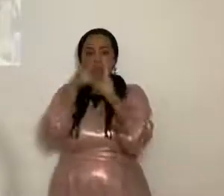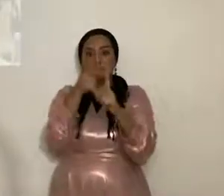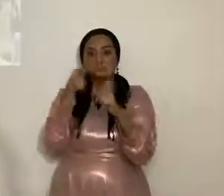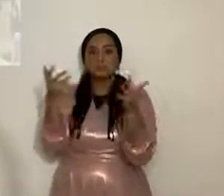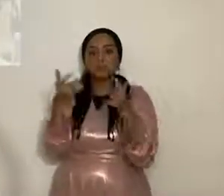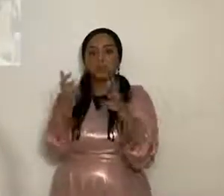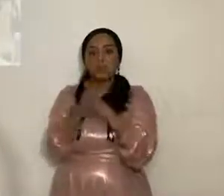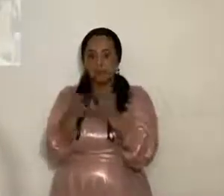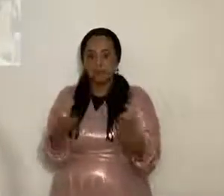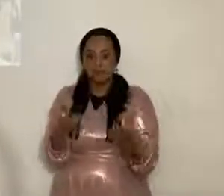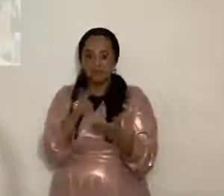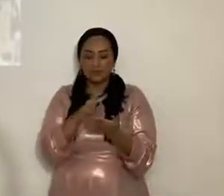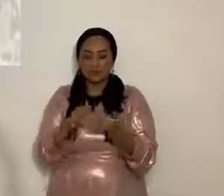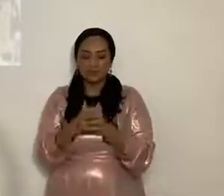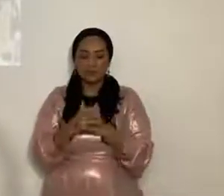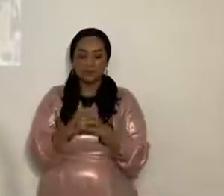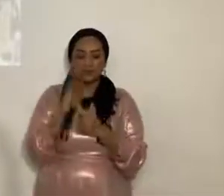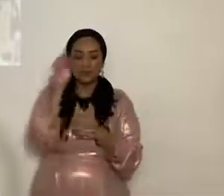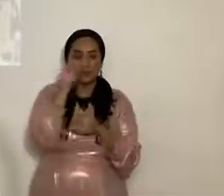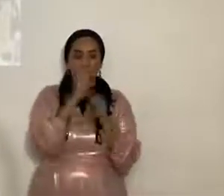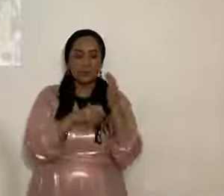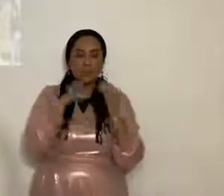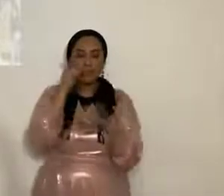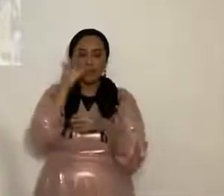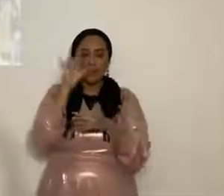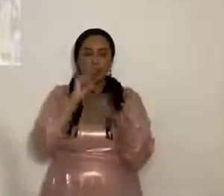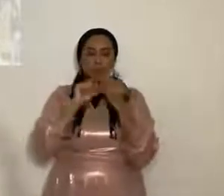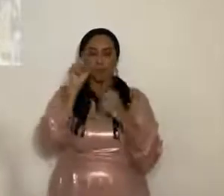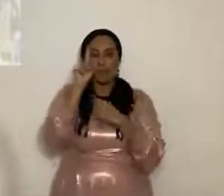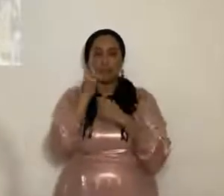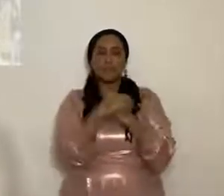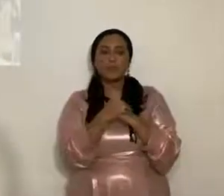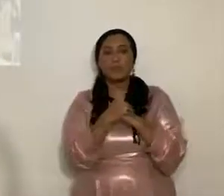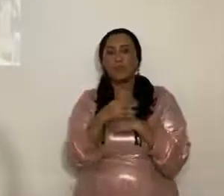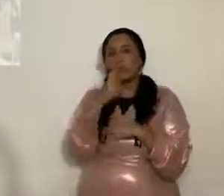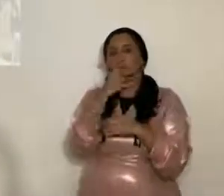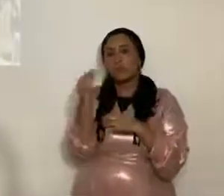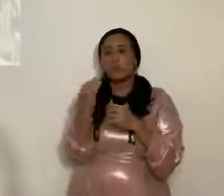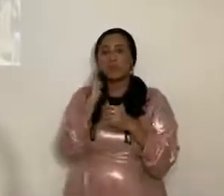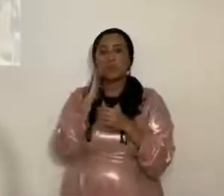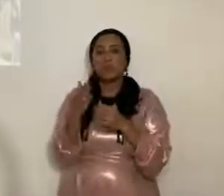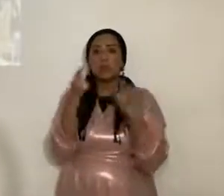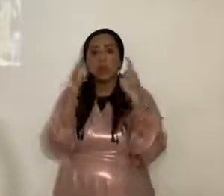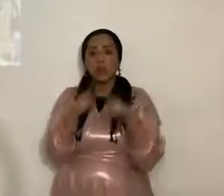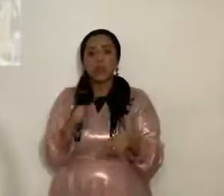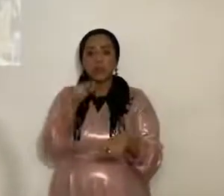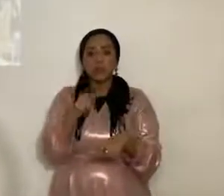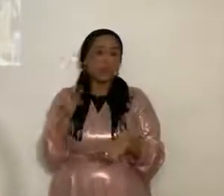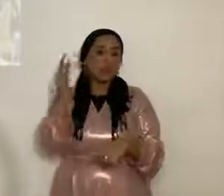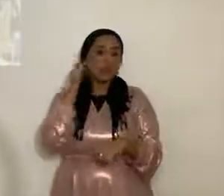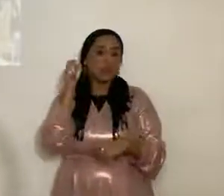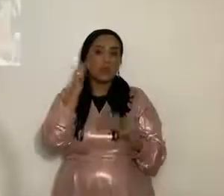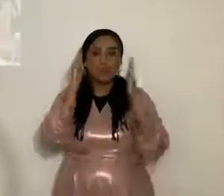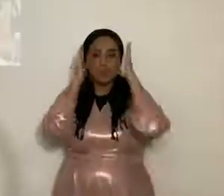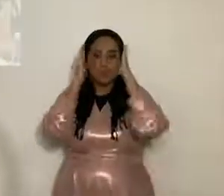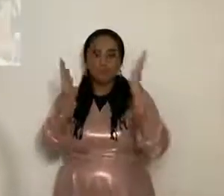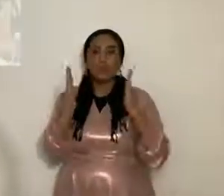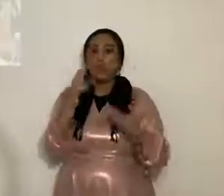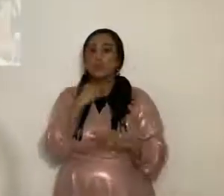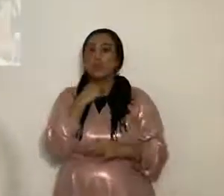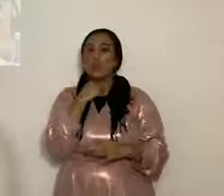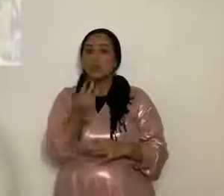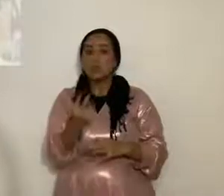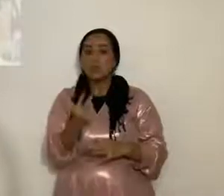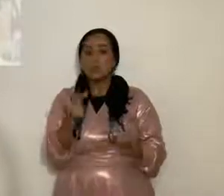la Torah? Aquí está. Deuteronomio 28, verso 1. Y acontecerá que si oyeres atentamente